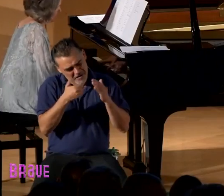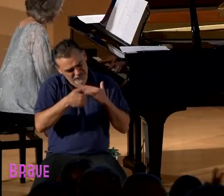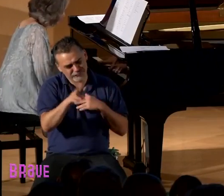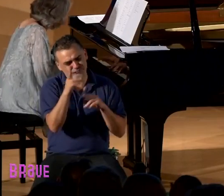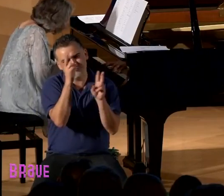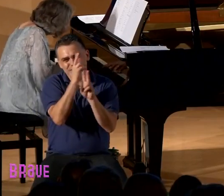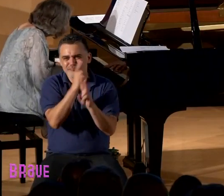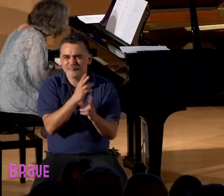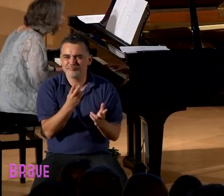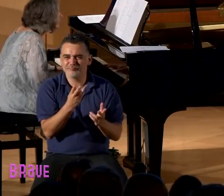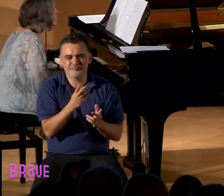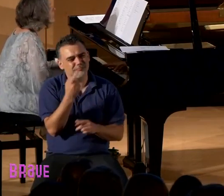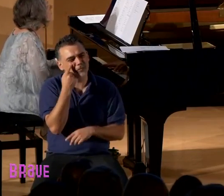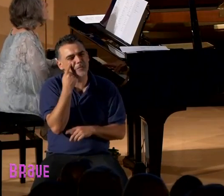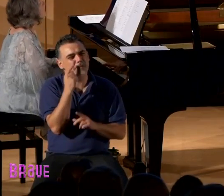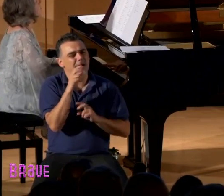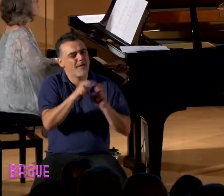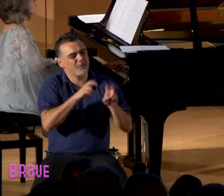unbeschwert.